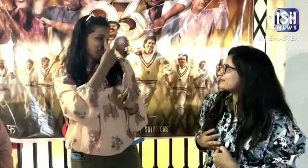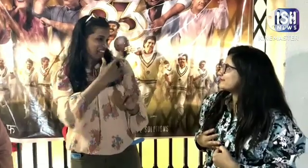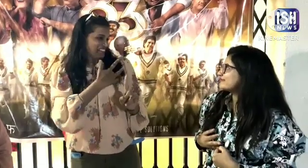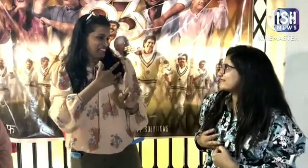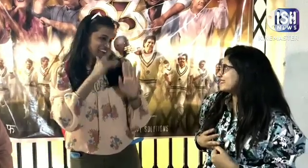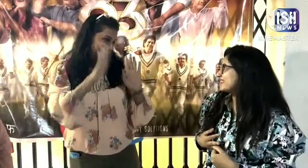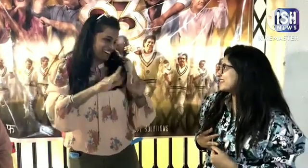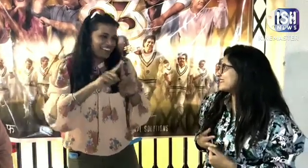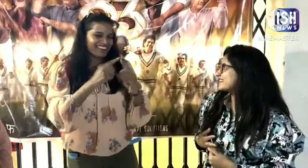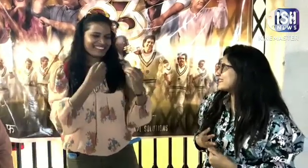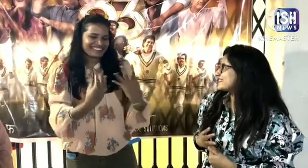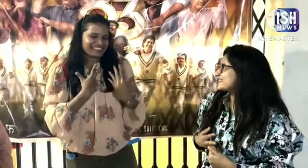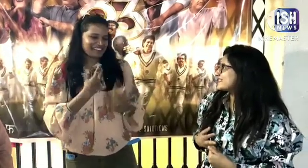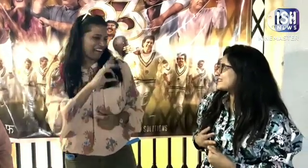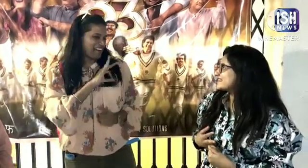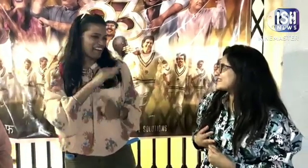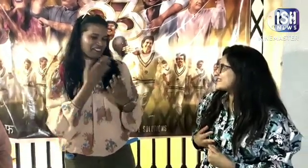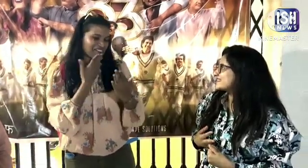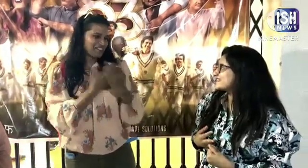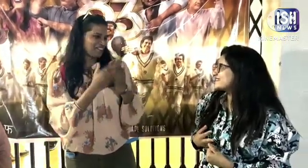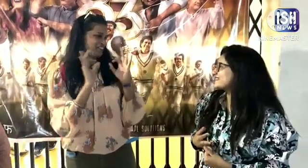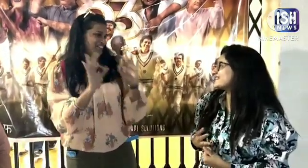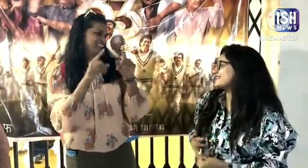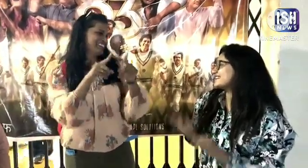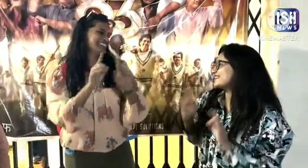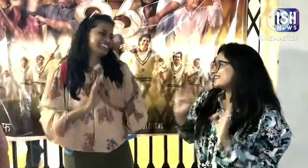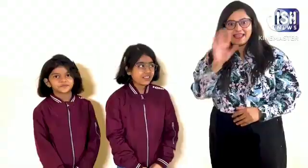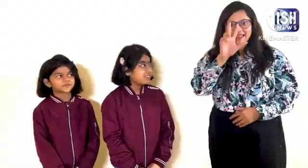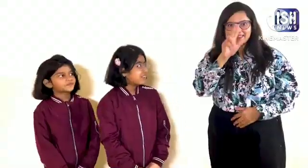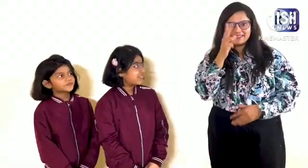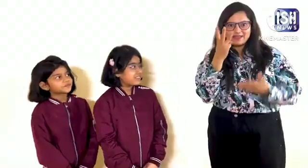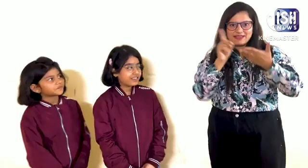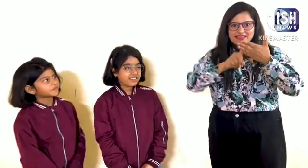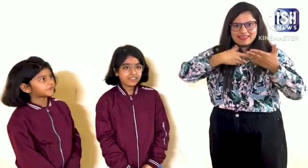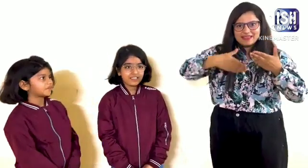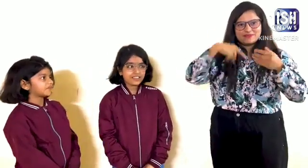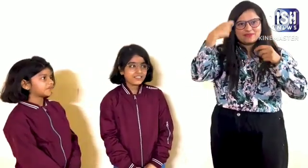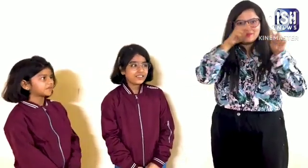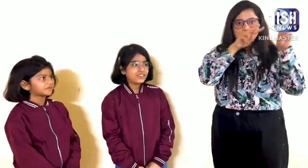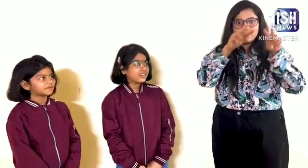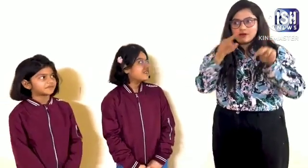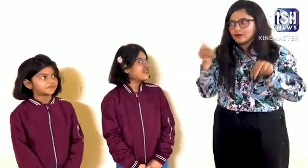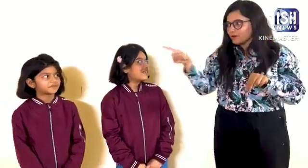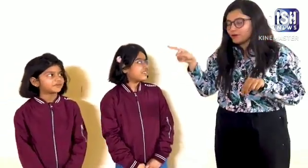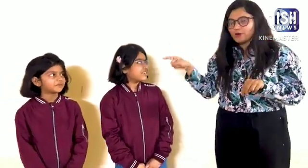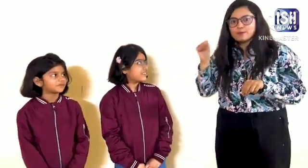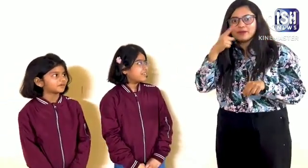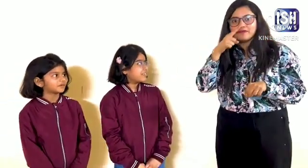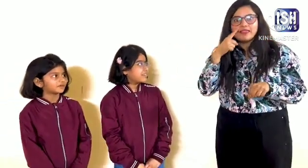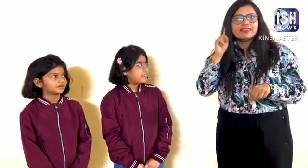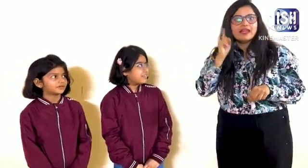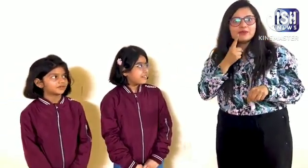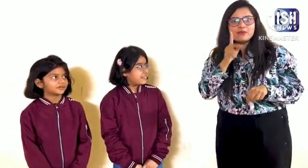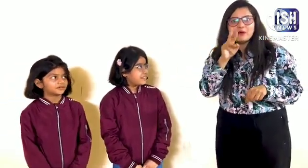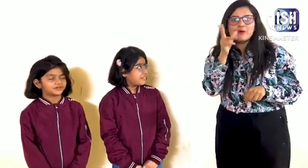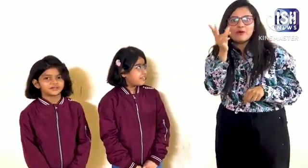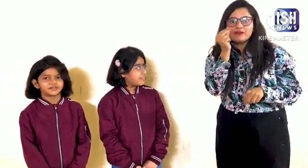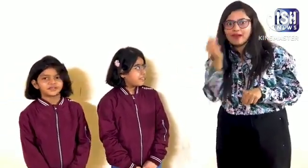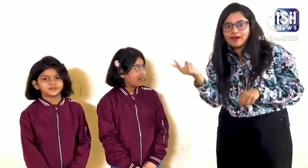भावुक हो गई और ये प्रेरणादायक था। मुझे बहुत पसंद आया। धन्यवाद। ये कोडा है और आईएसएल व्याख्या के साथ 83